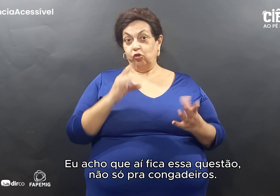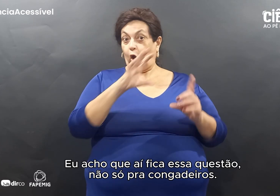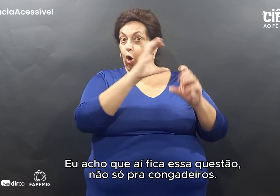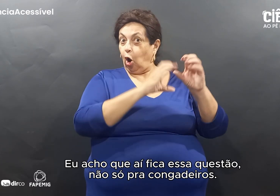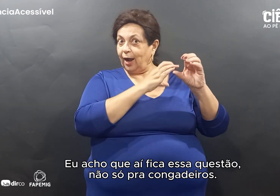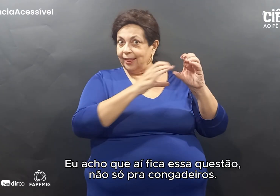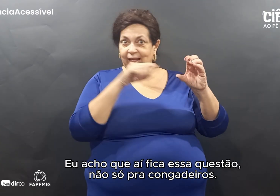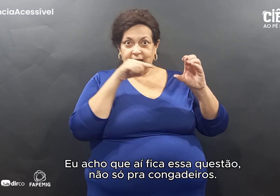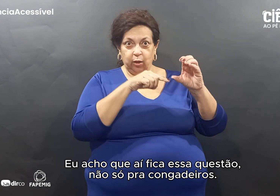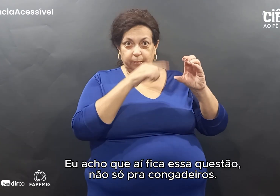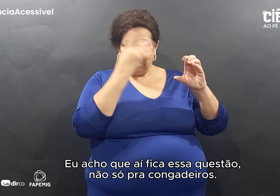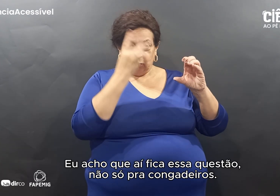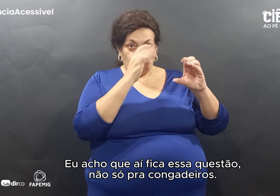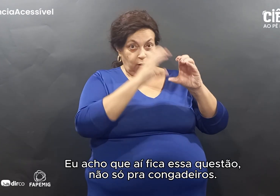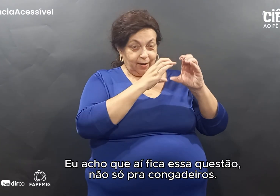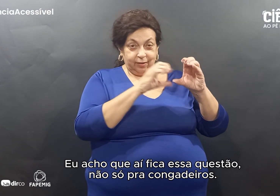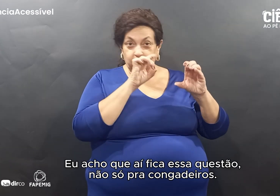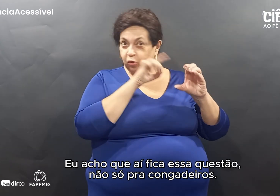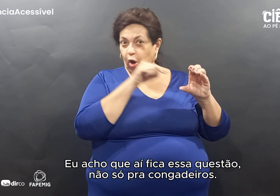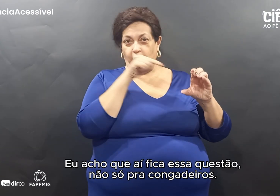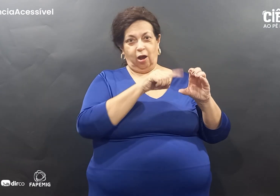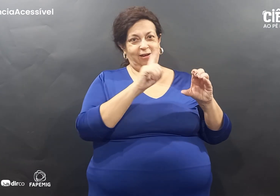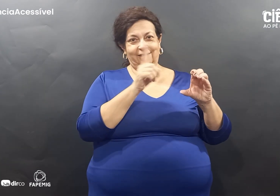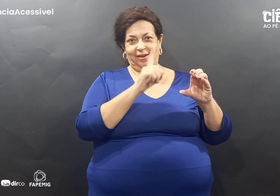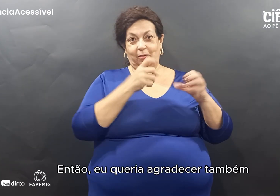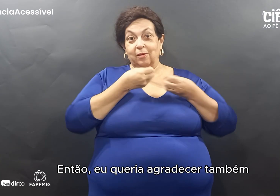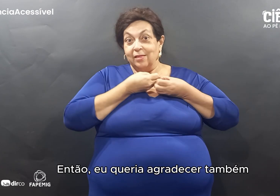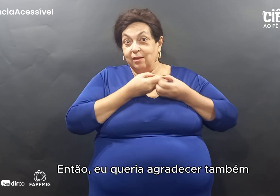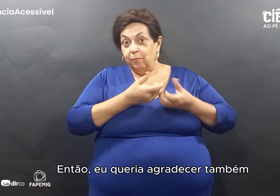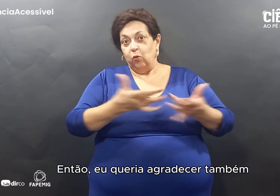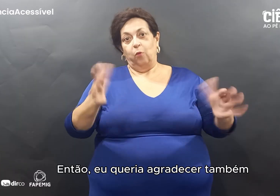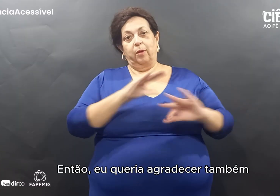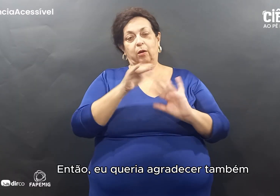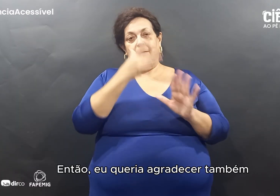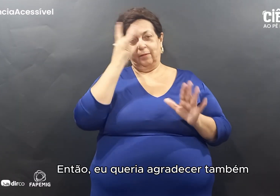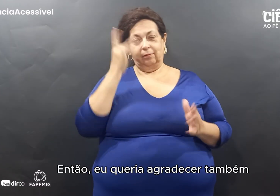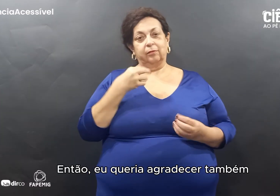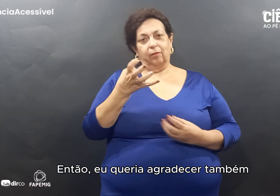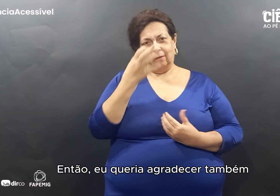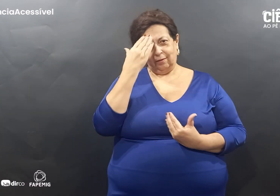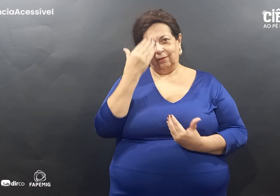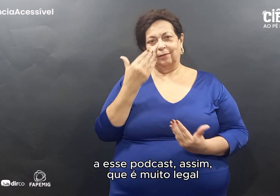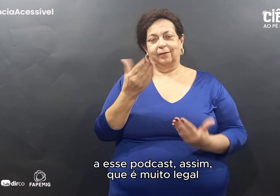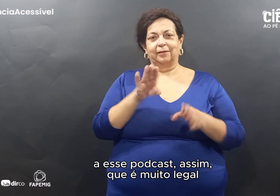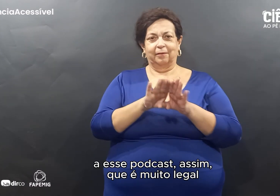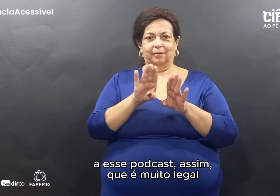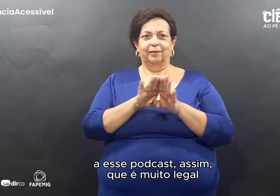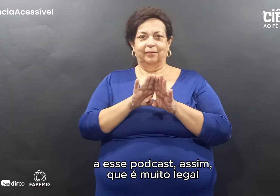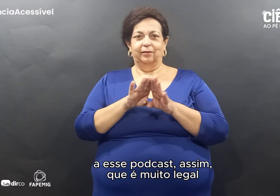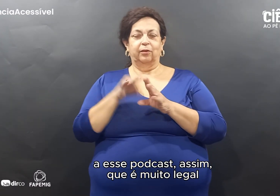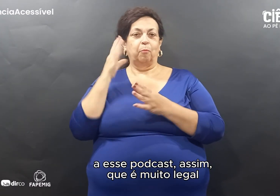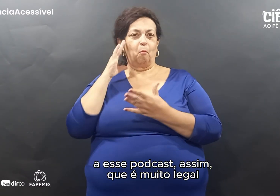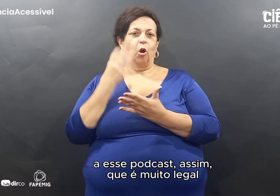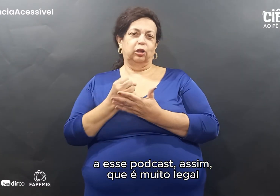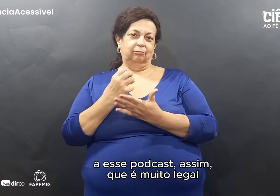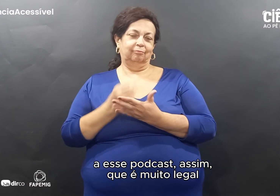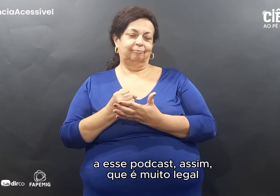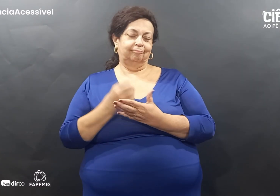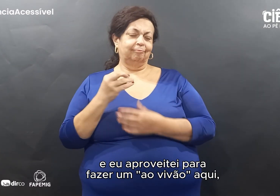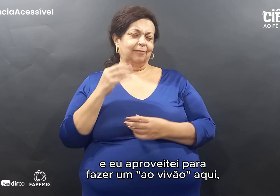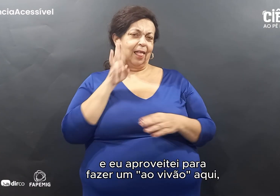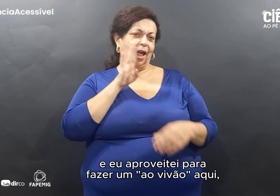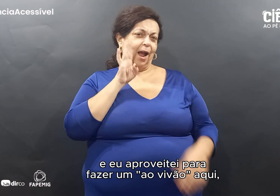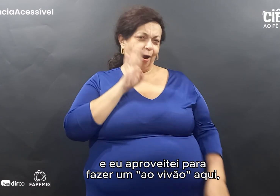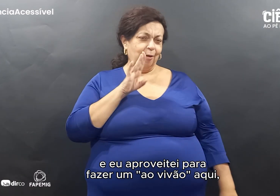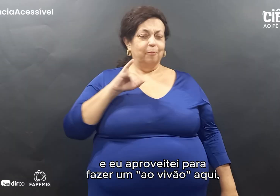congadeiros. Eu acho que aí fica essa questão, não só para congadeiros. Então, eu queria agradecer também nesse podcast, assim, que é muito